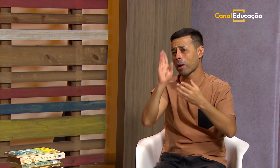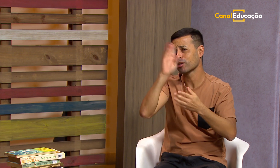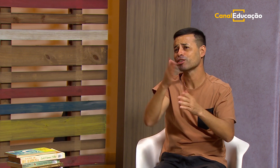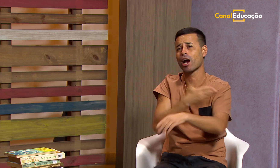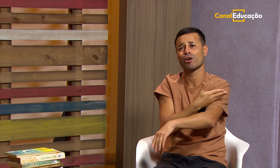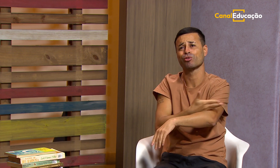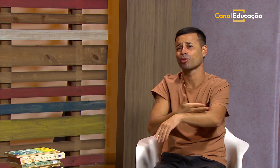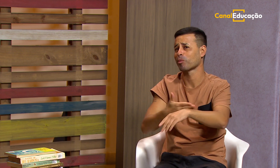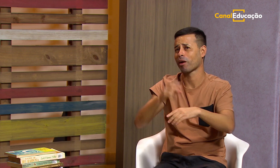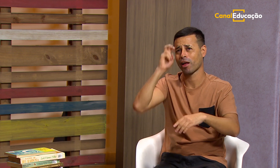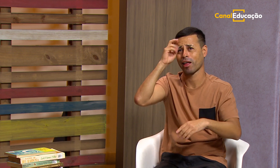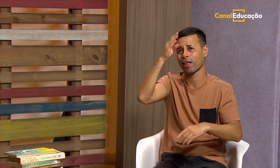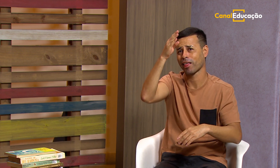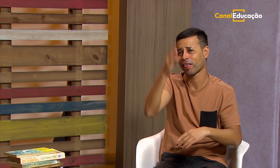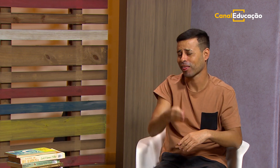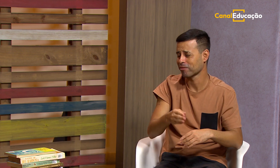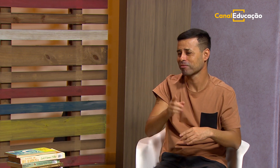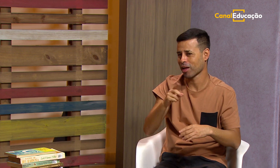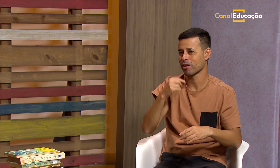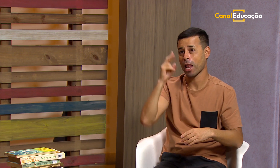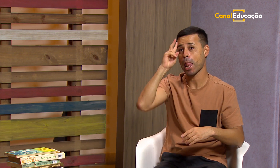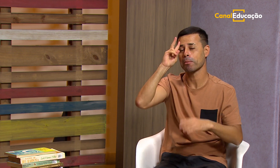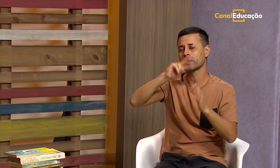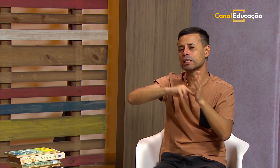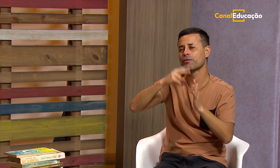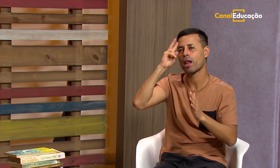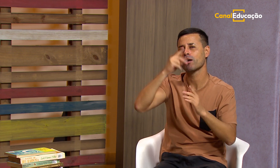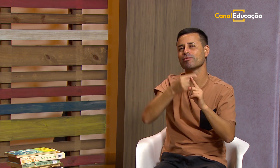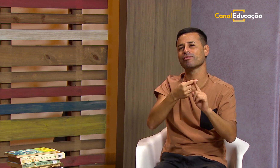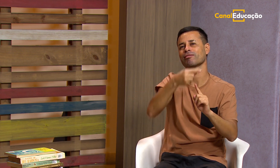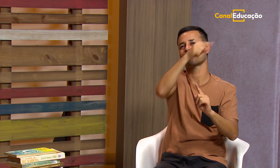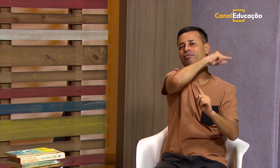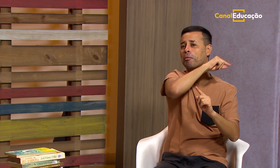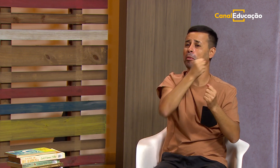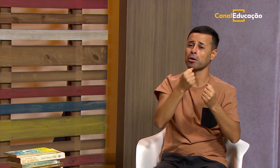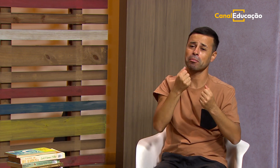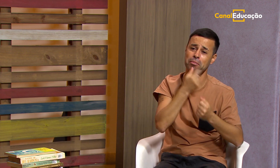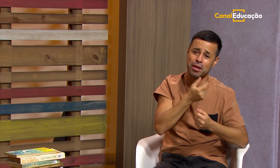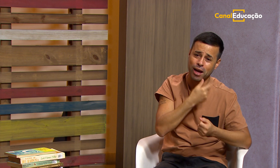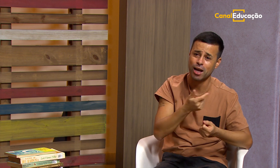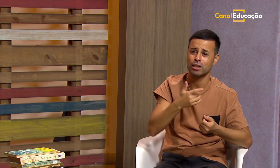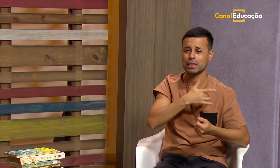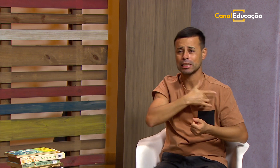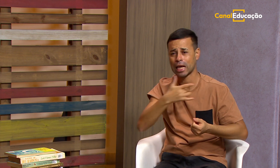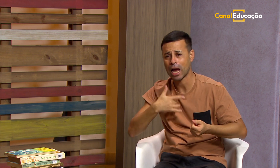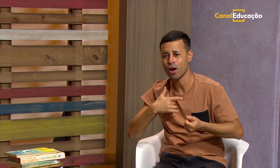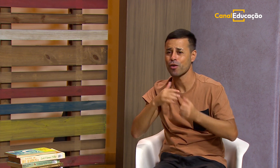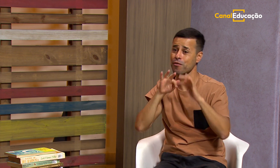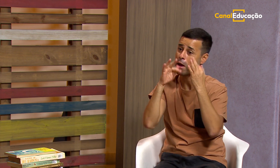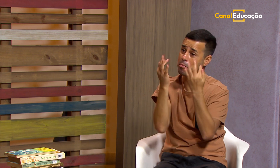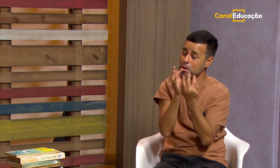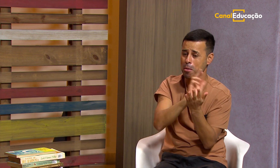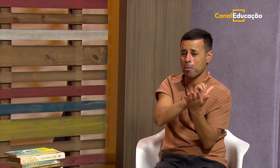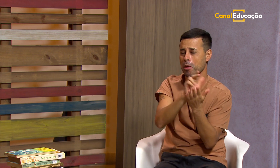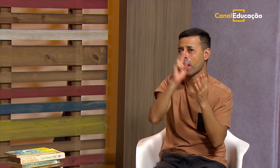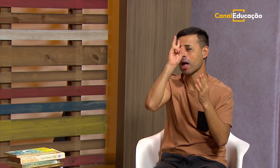O conceito é de ser às quintas-feiras, mas nesse caso, resgato lives de piadas,